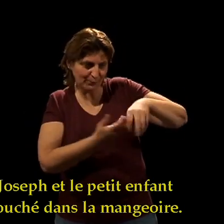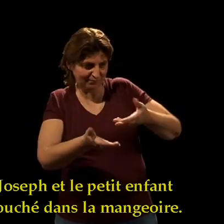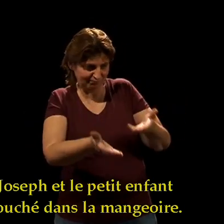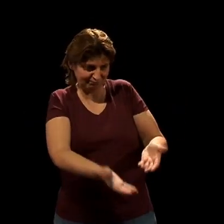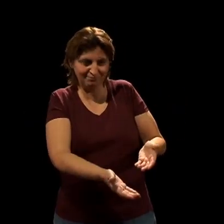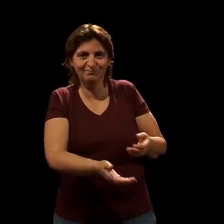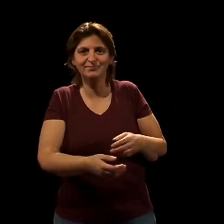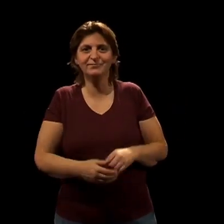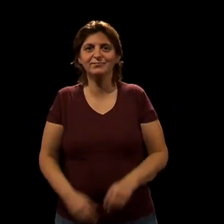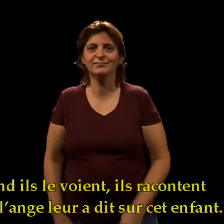mangeoire.